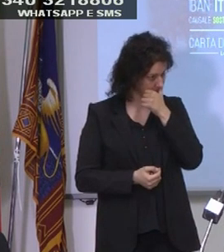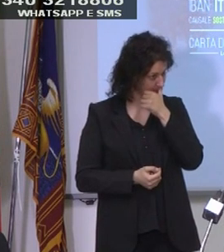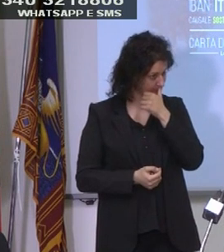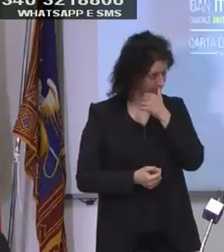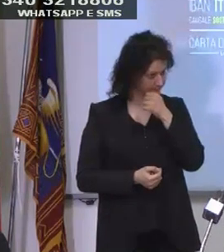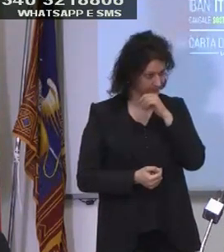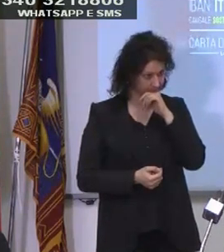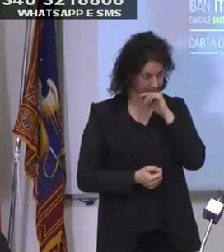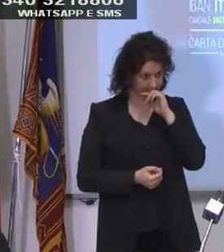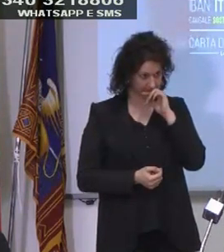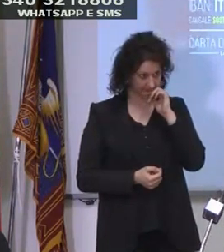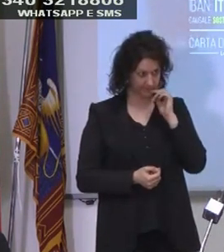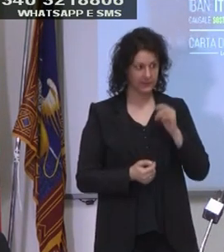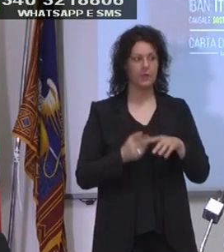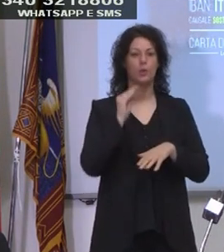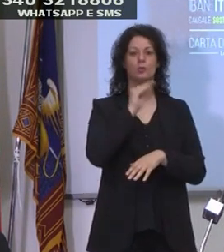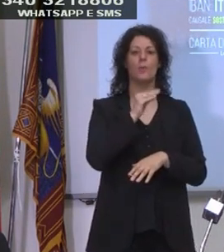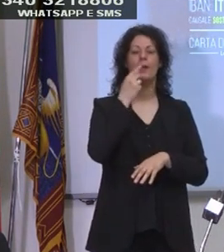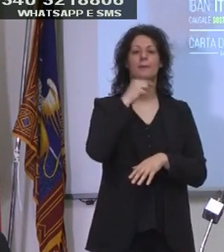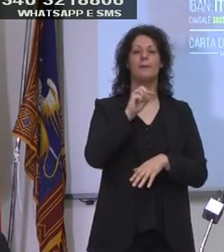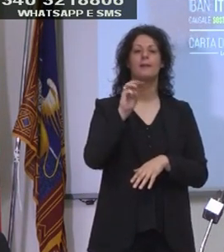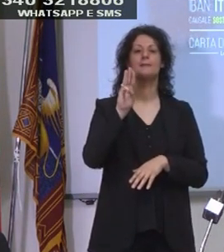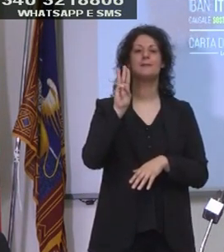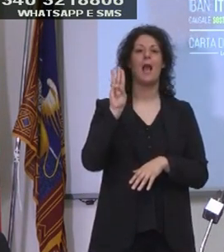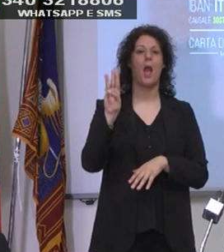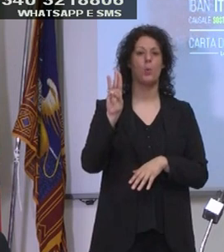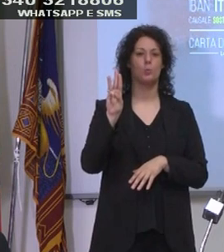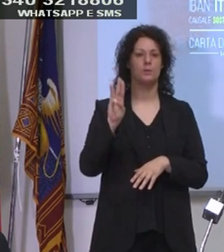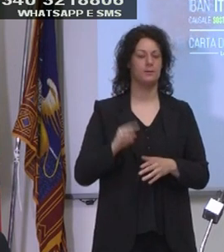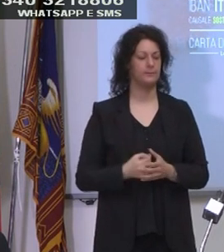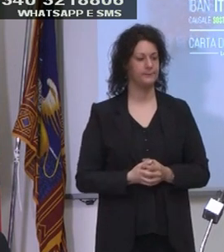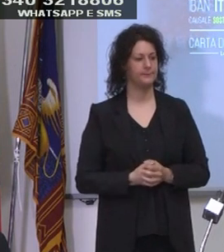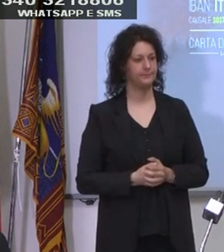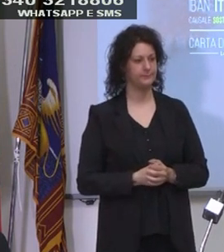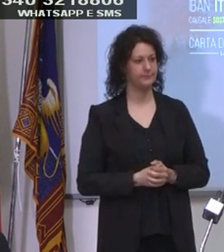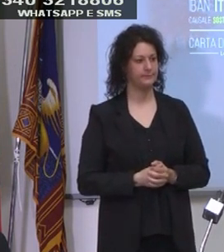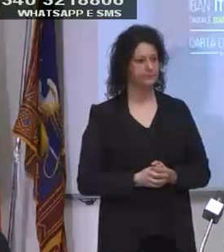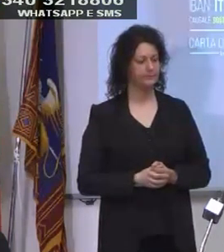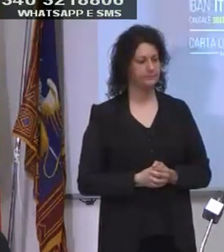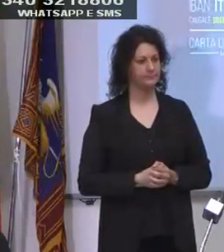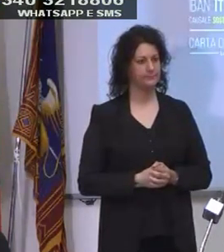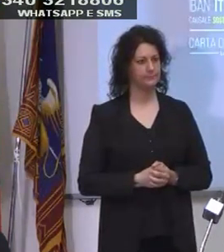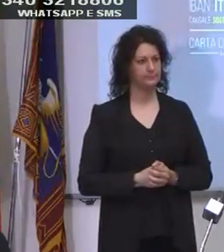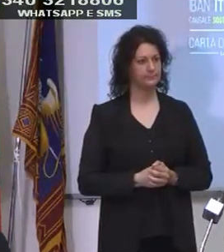scusate, sarebbero gli scout, Vella, eccolo qua, un attimo solo, abbiate pazienza, poi chiudiamo.